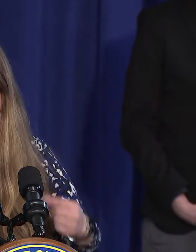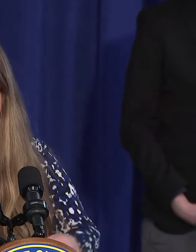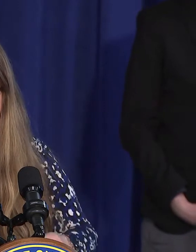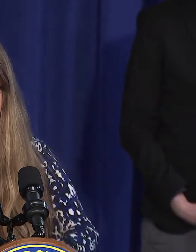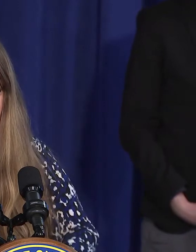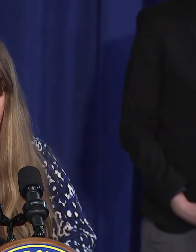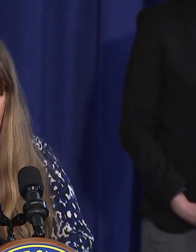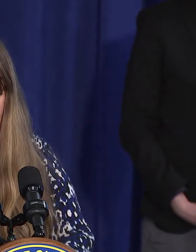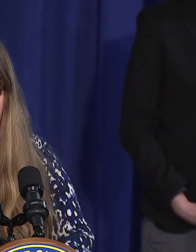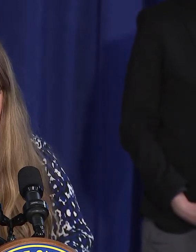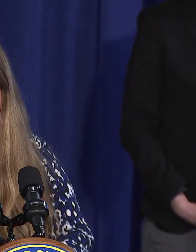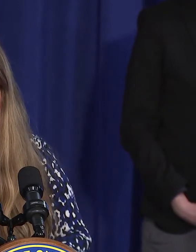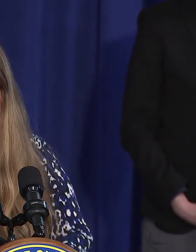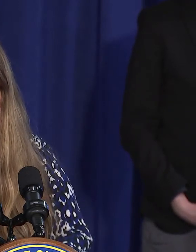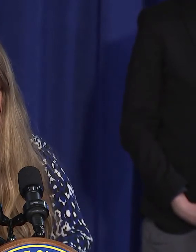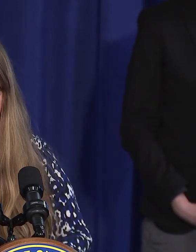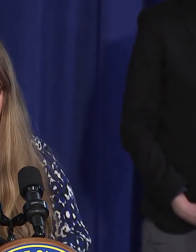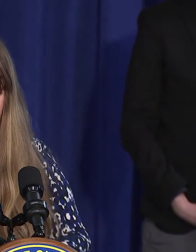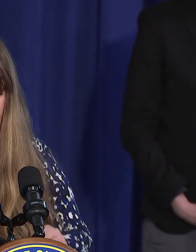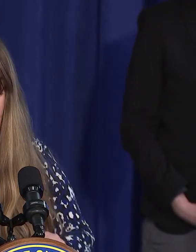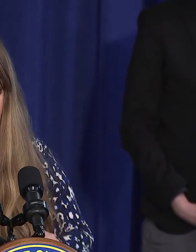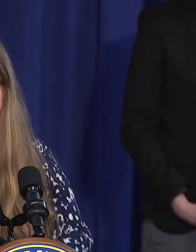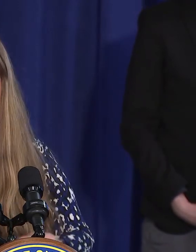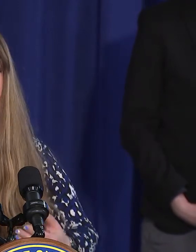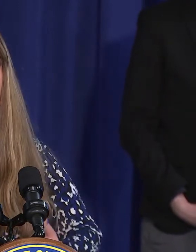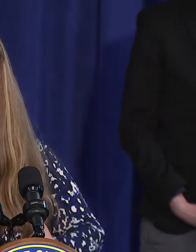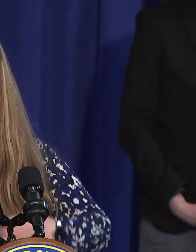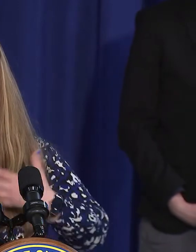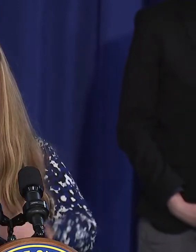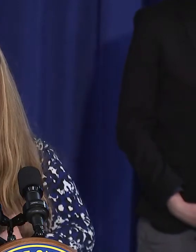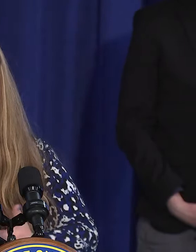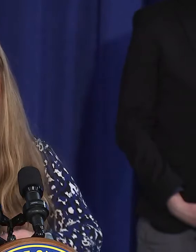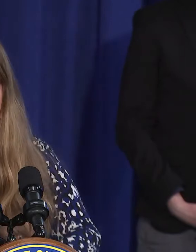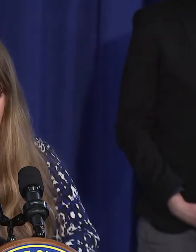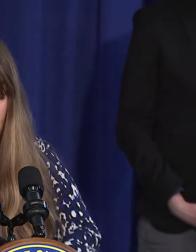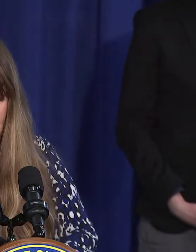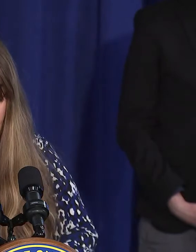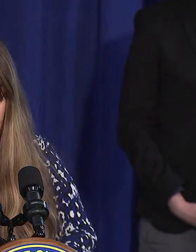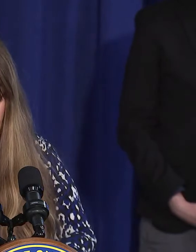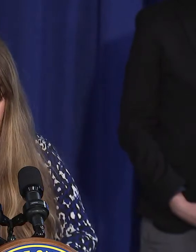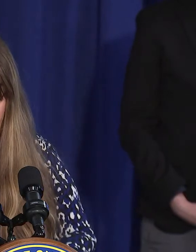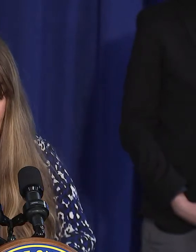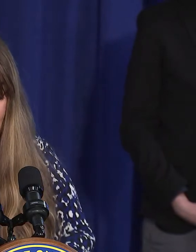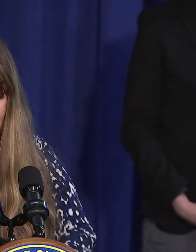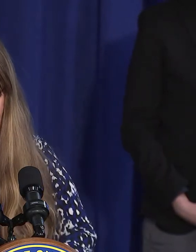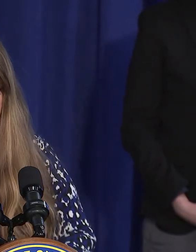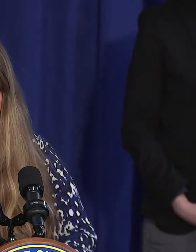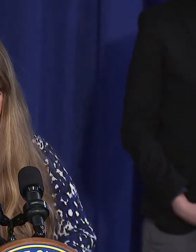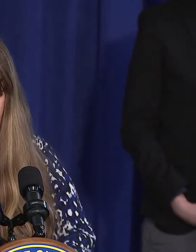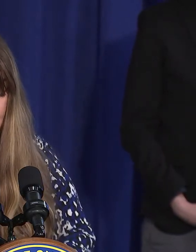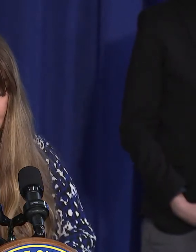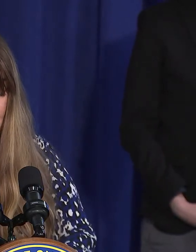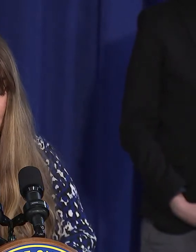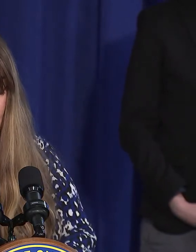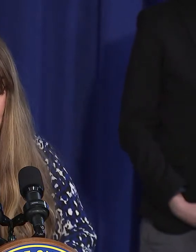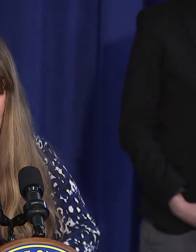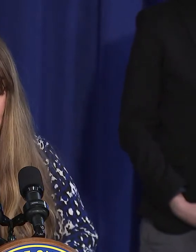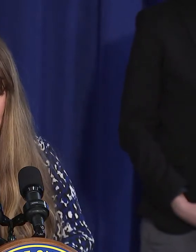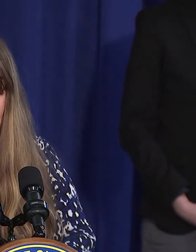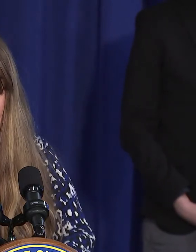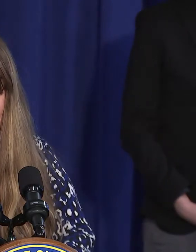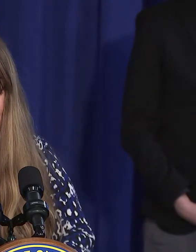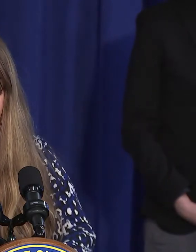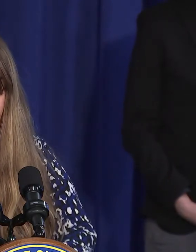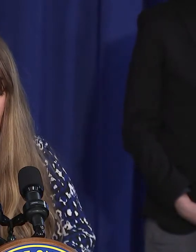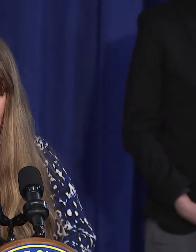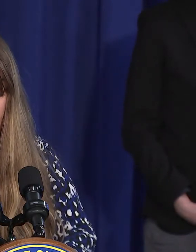a estar requiriendo este método de mitigación de acuerdo al público, al que le da servicio. Dado que los